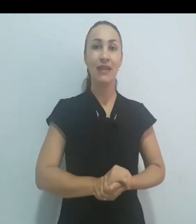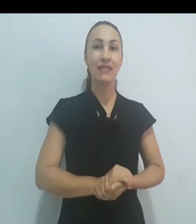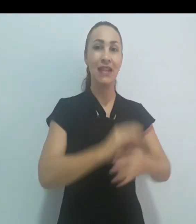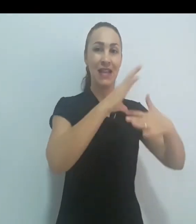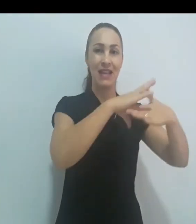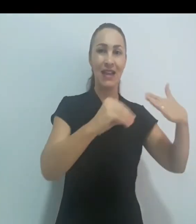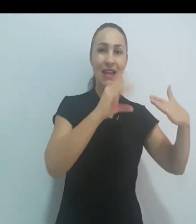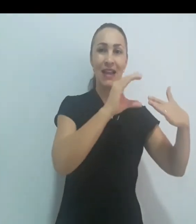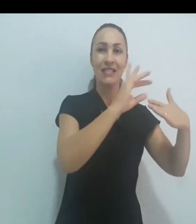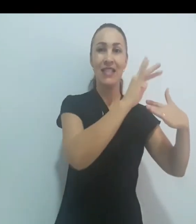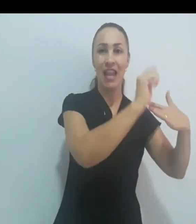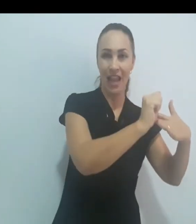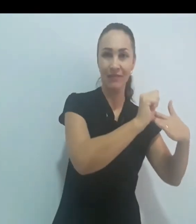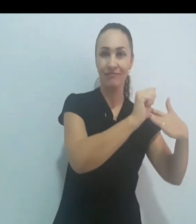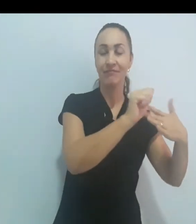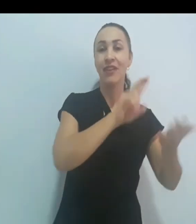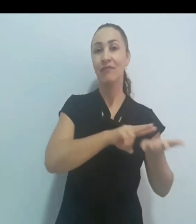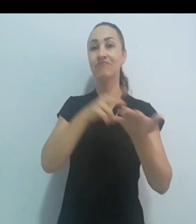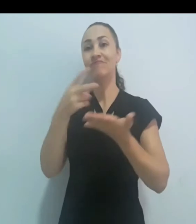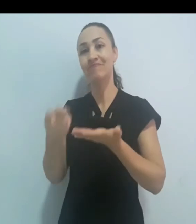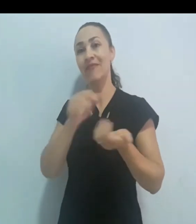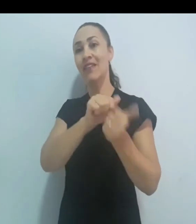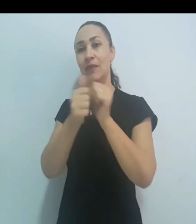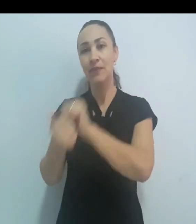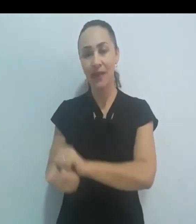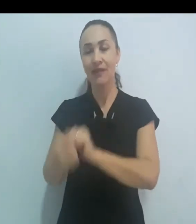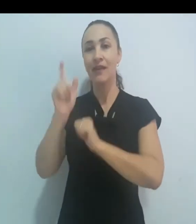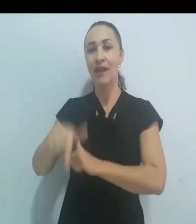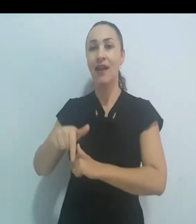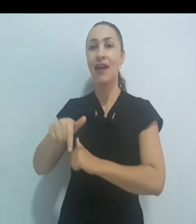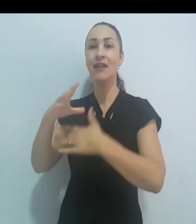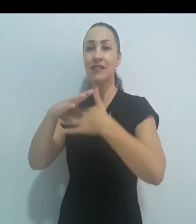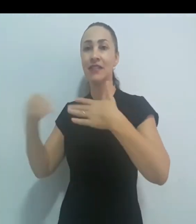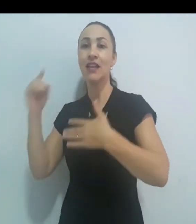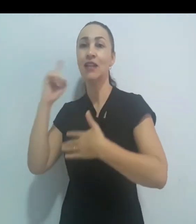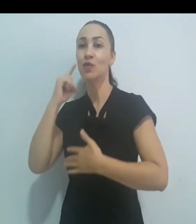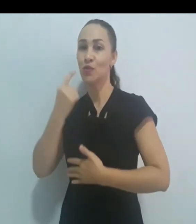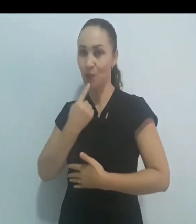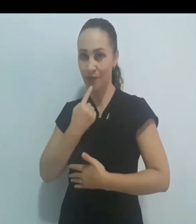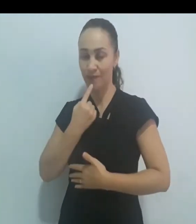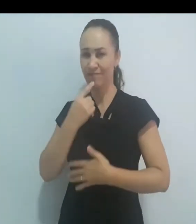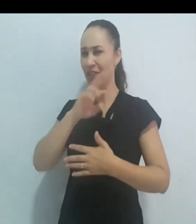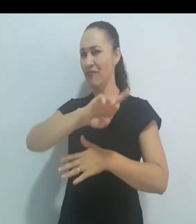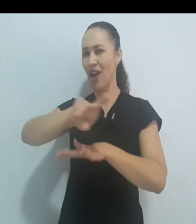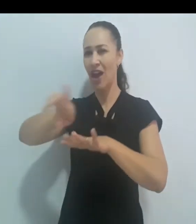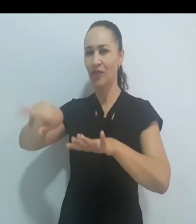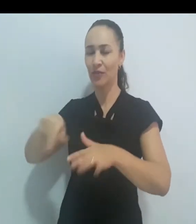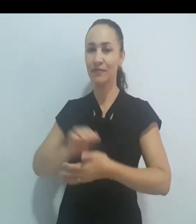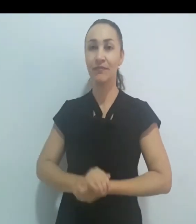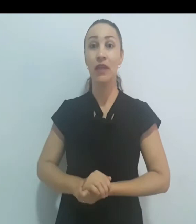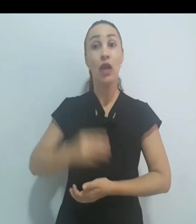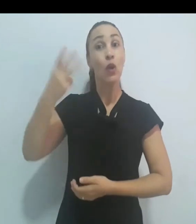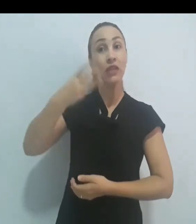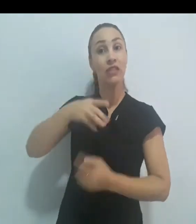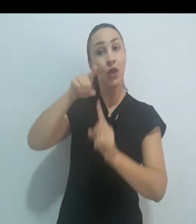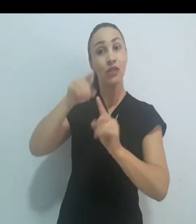a Cinderela e aí você tem a Cinderela Surda, e entre outras adaptações, né? E o terceiro que vai